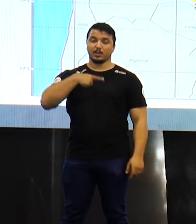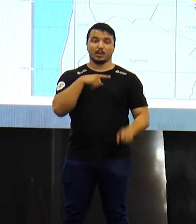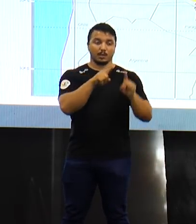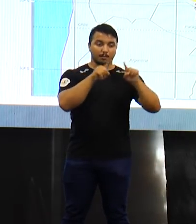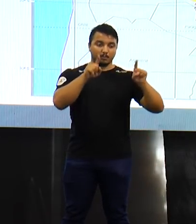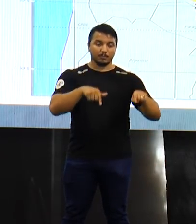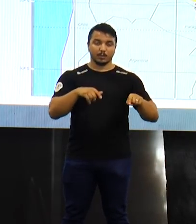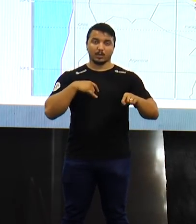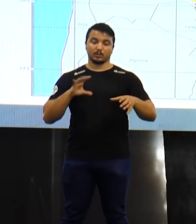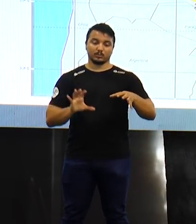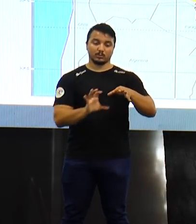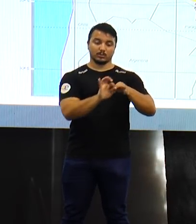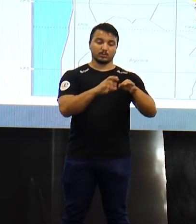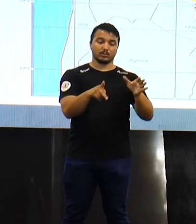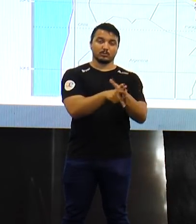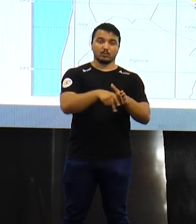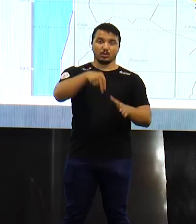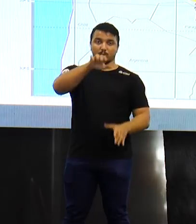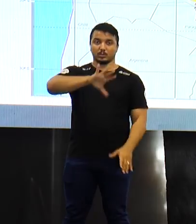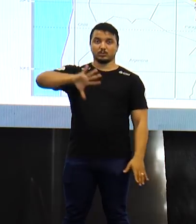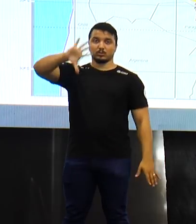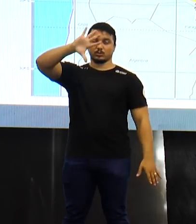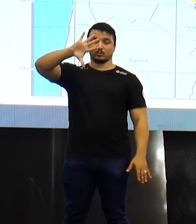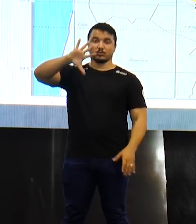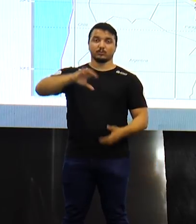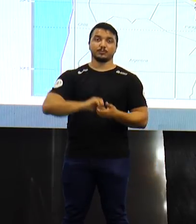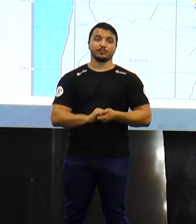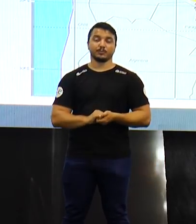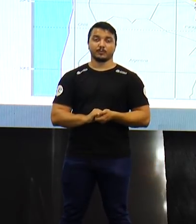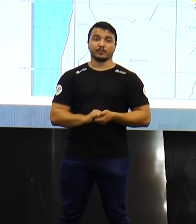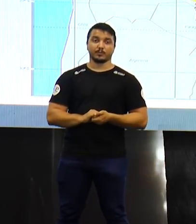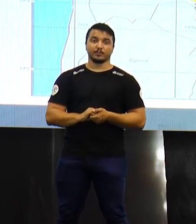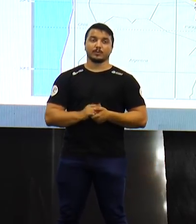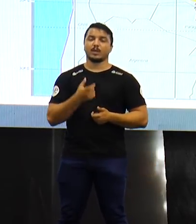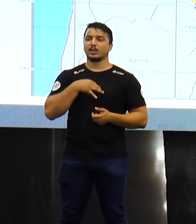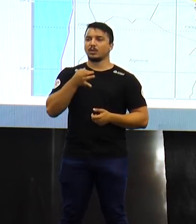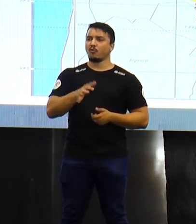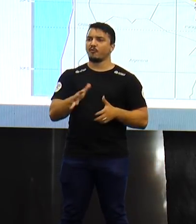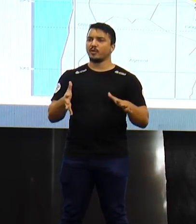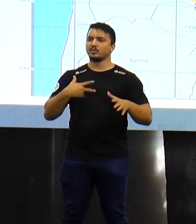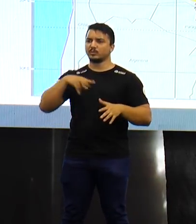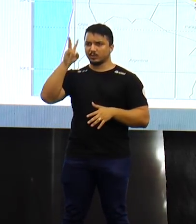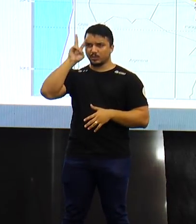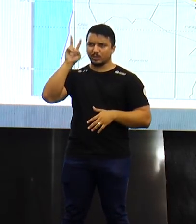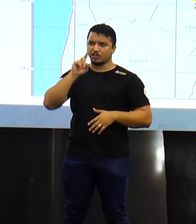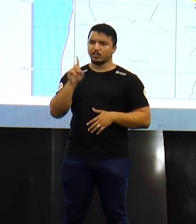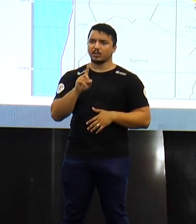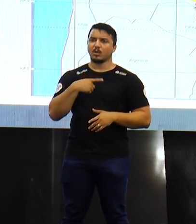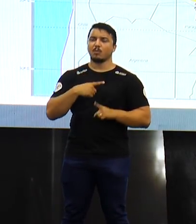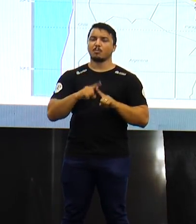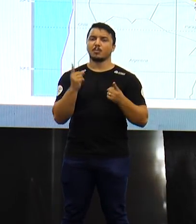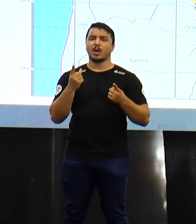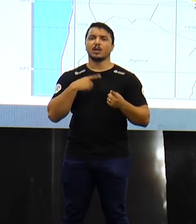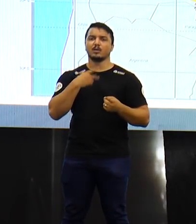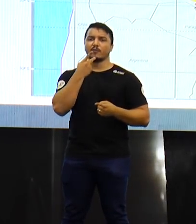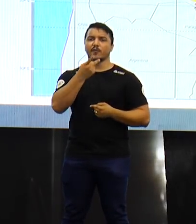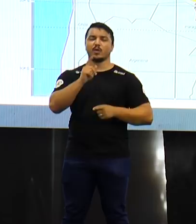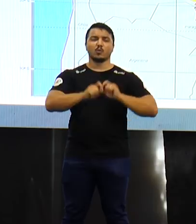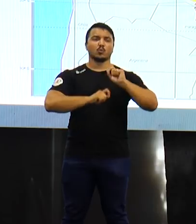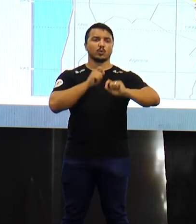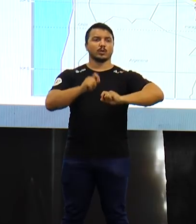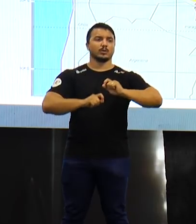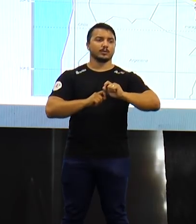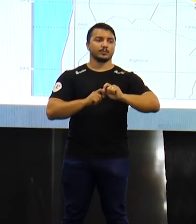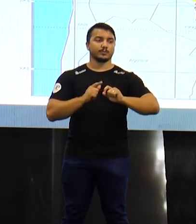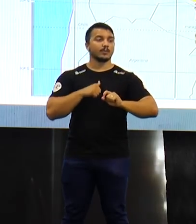Plano de Integração Nacional. A maioria de vocês talvez não lembrem, mas se dizia basicamente o